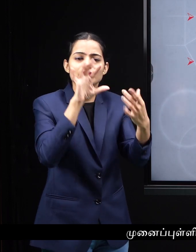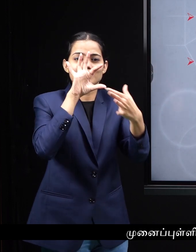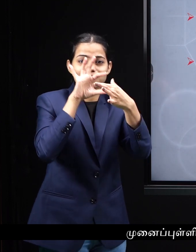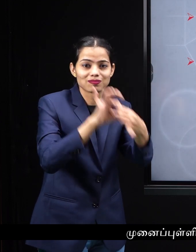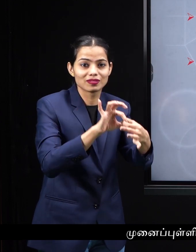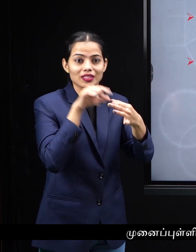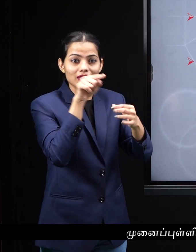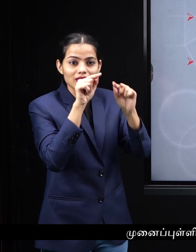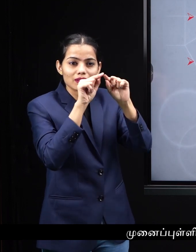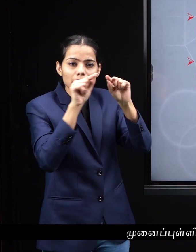முனைப்புள்ளிகள்